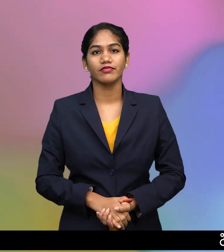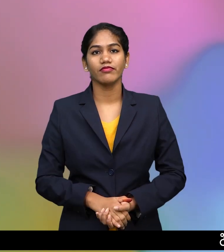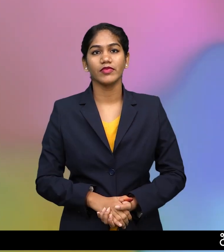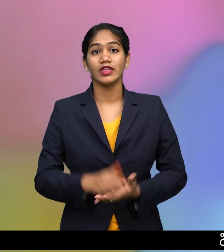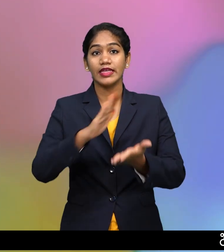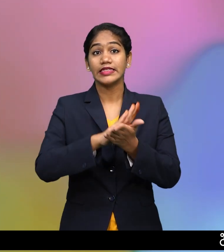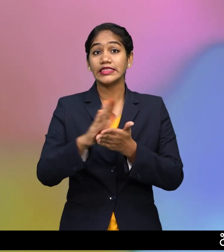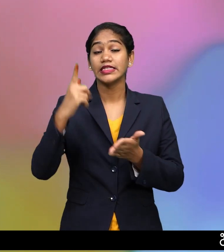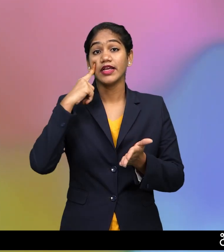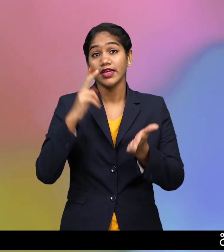ಹೈಂಡ್ ಬ್ರೇನ್